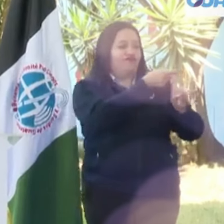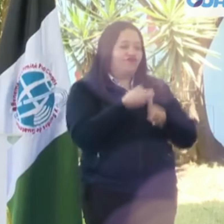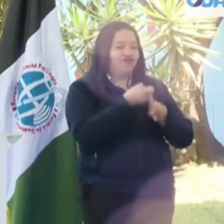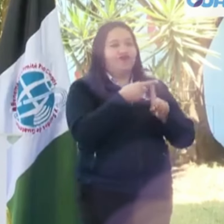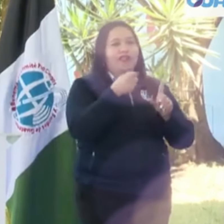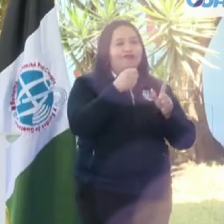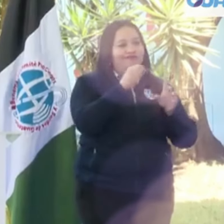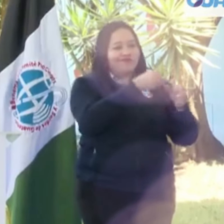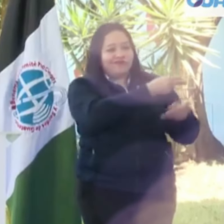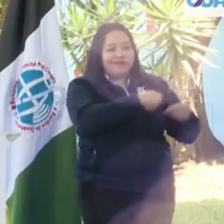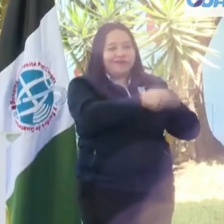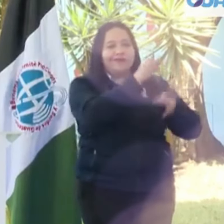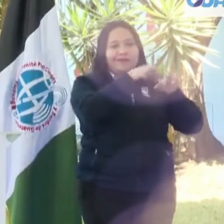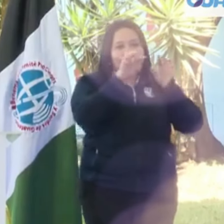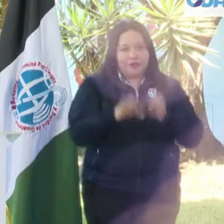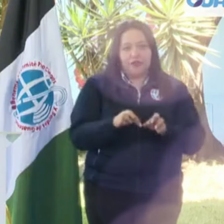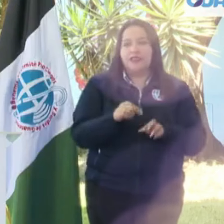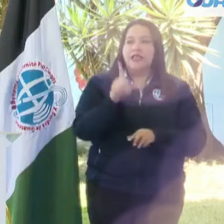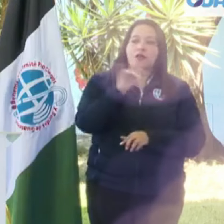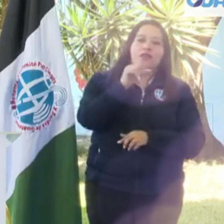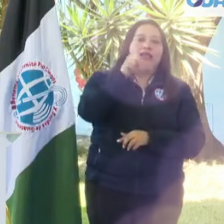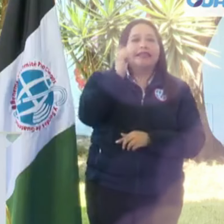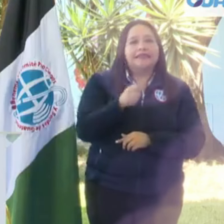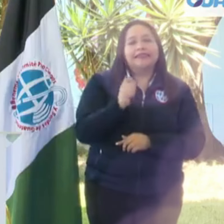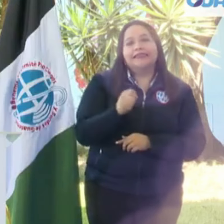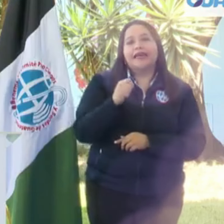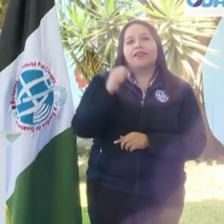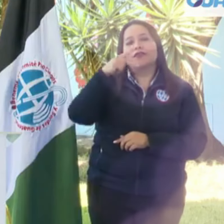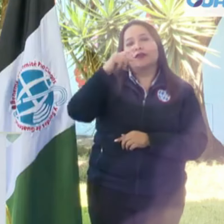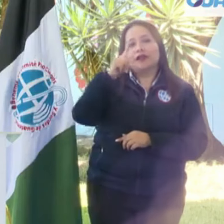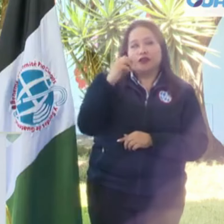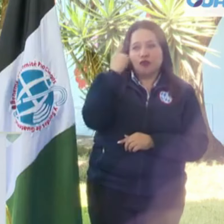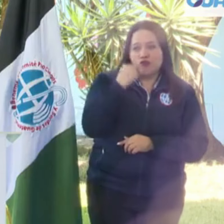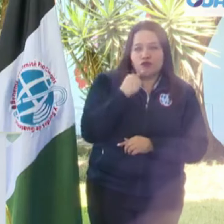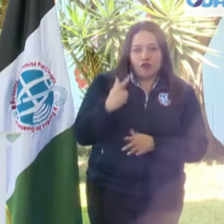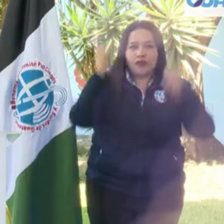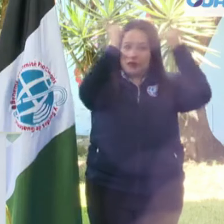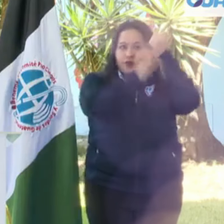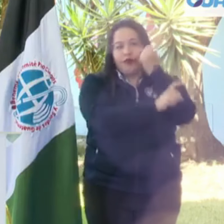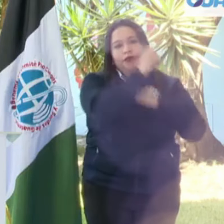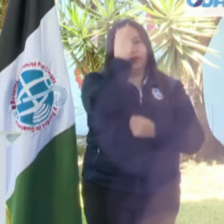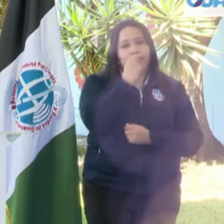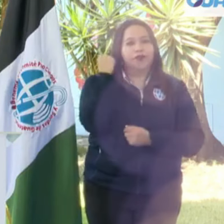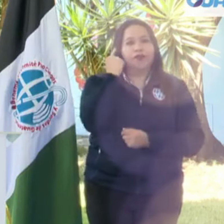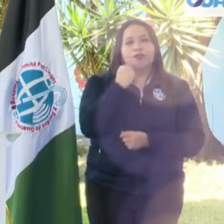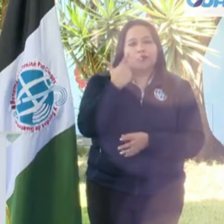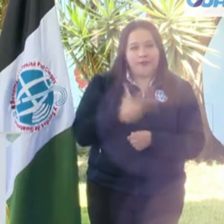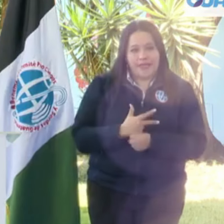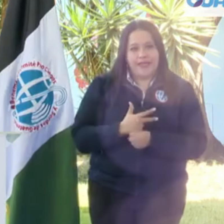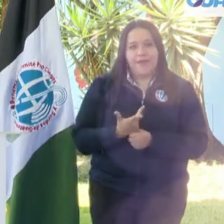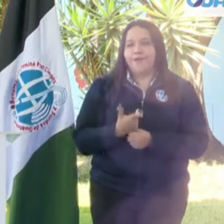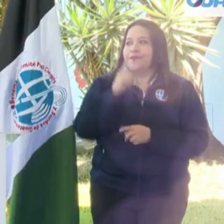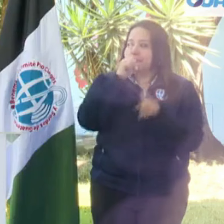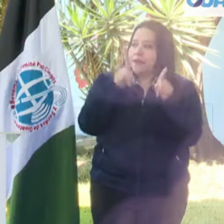Personas. Señor Alfonso Claus Sandoval, Vicepresidente del Benemérito Comité Pro Ciegos y Sordos de Guatemala.